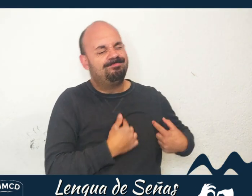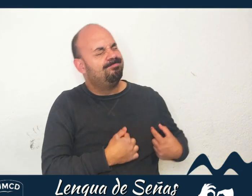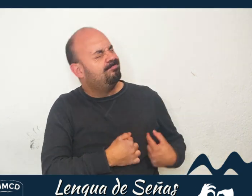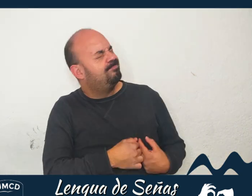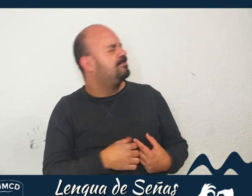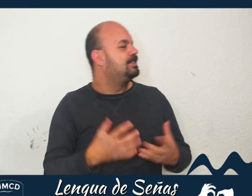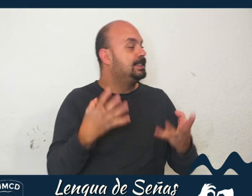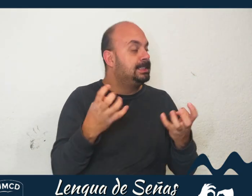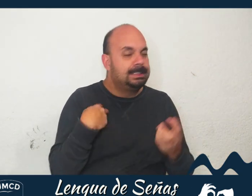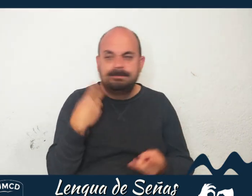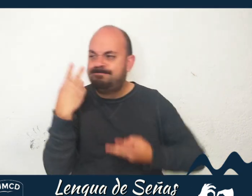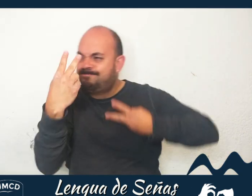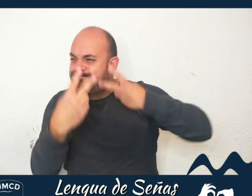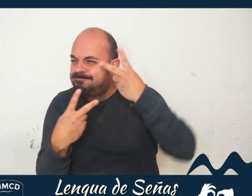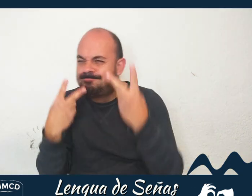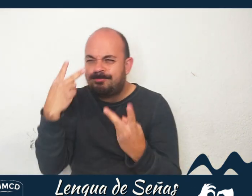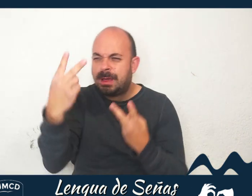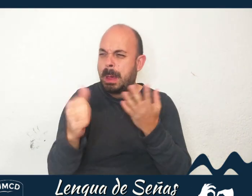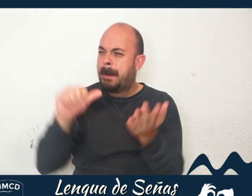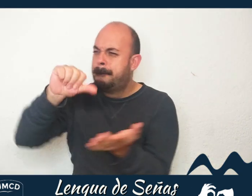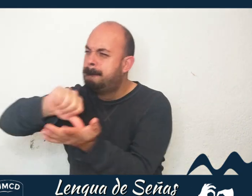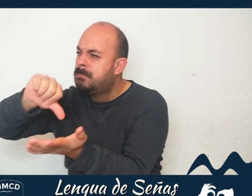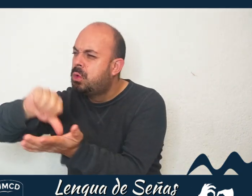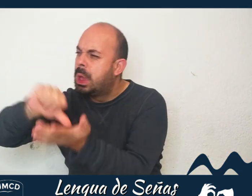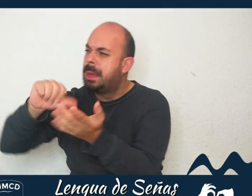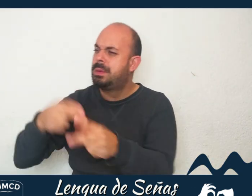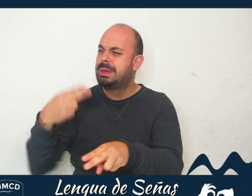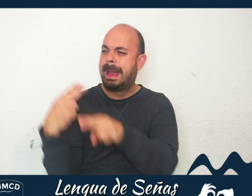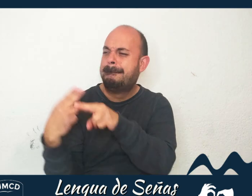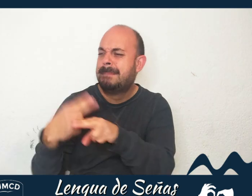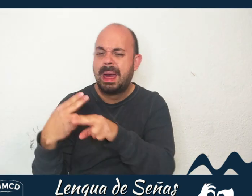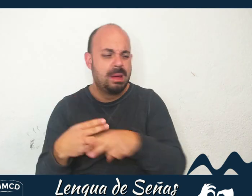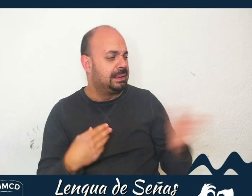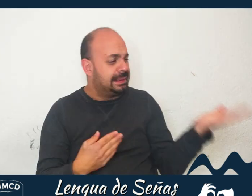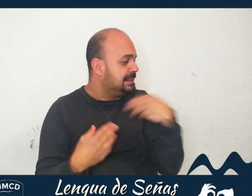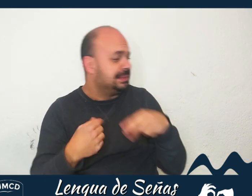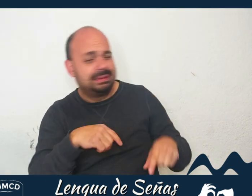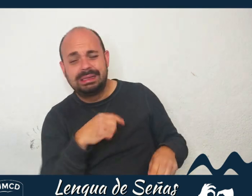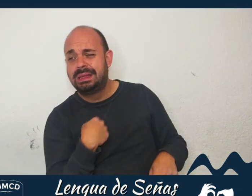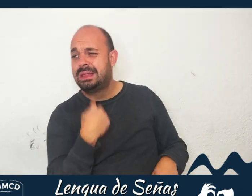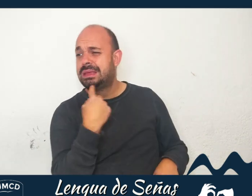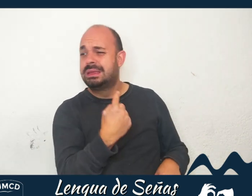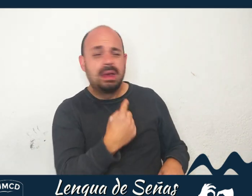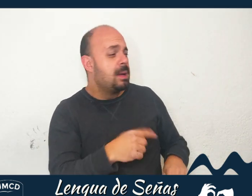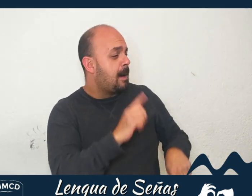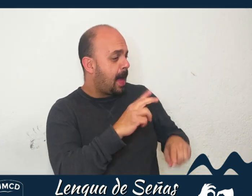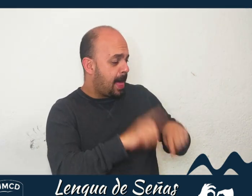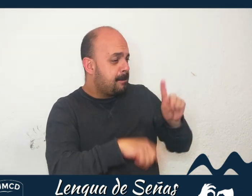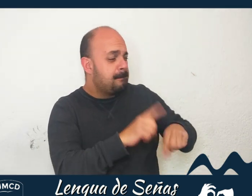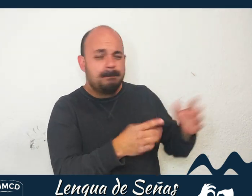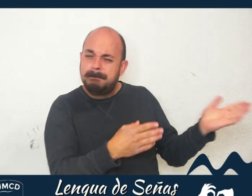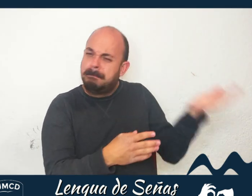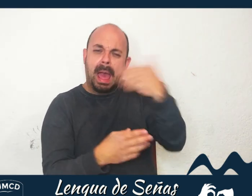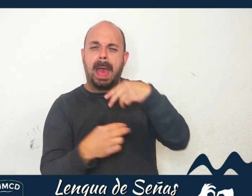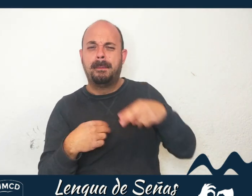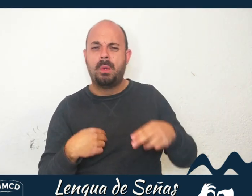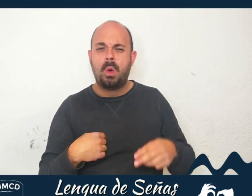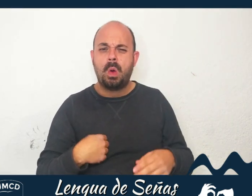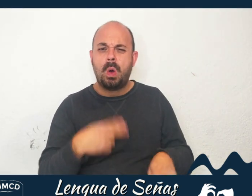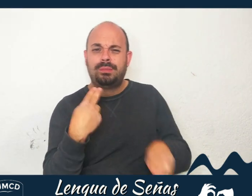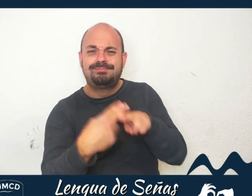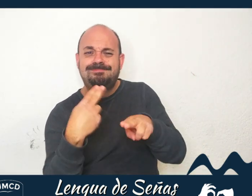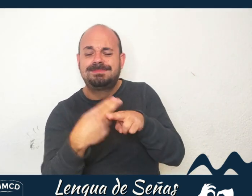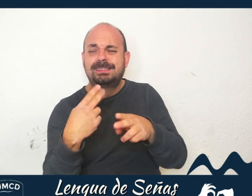le inquietaba, y es por eso de que él tiene que salir desde Troas hacia Macedonia para ir a encontrarse con Tito